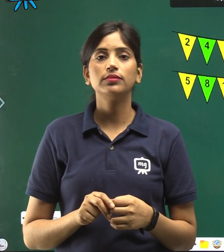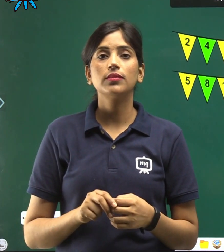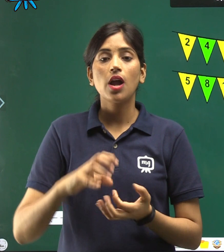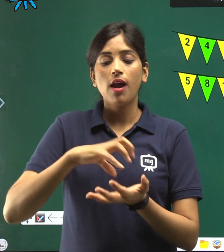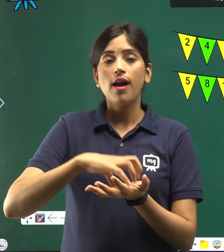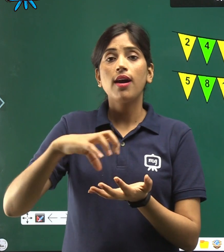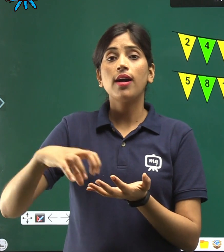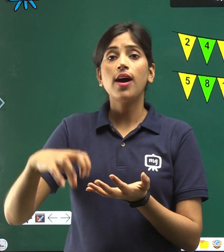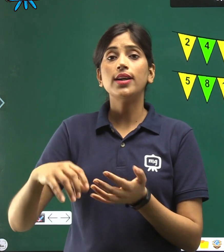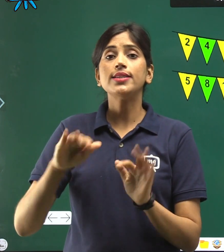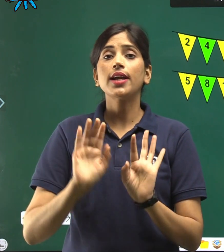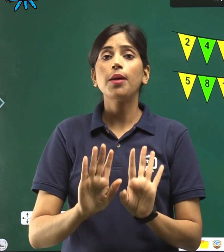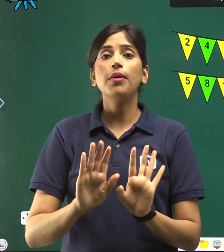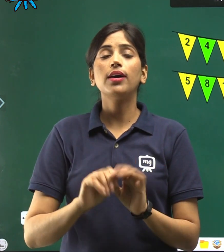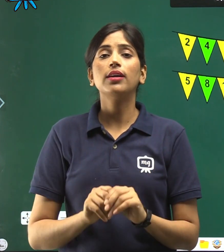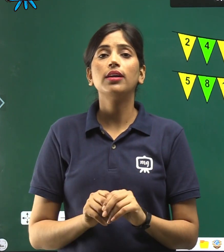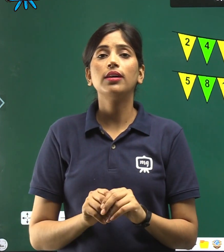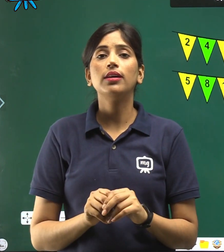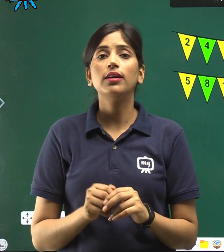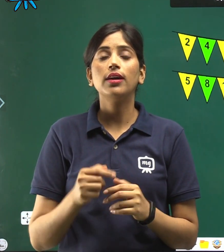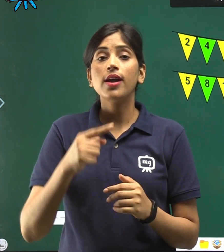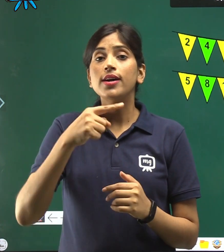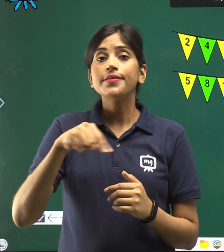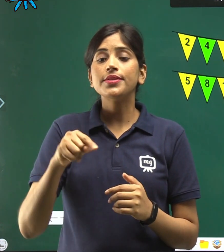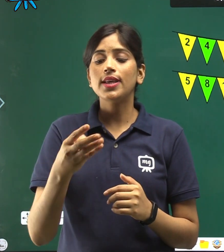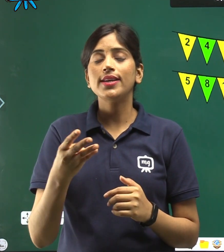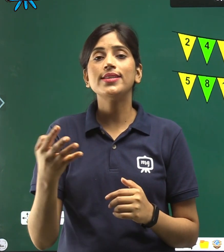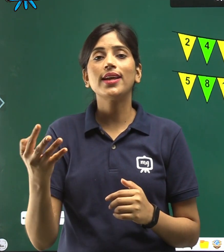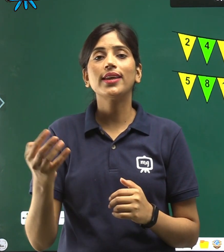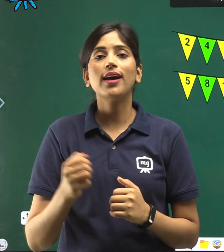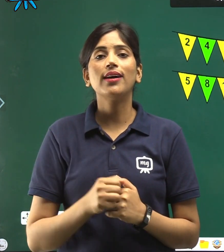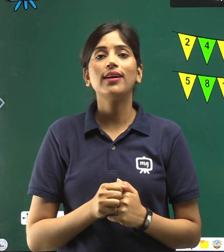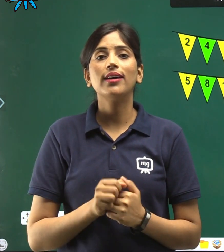खाली जगह पर सही संख्या